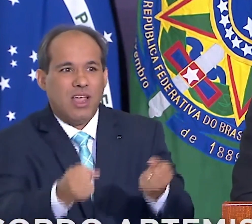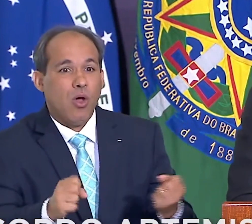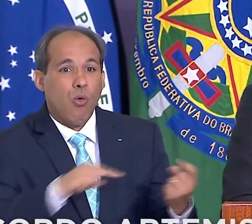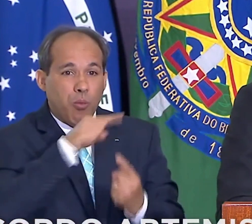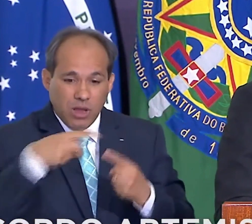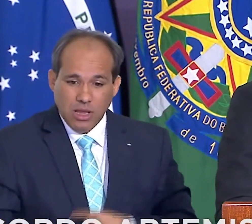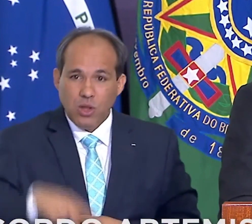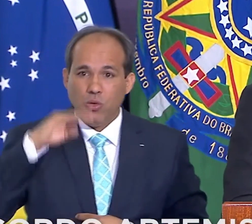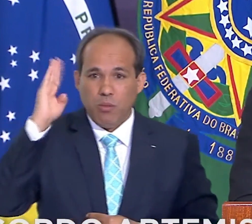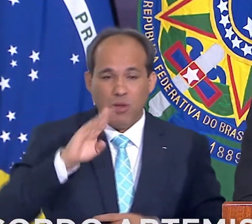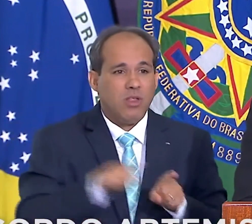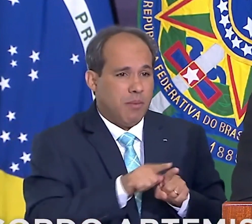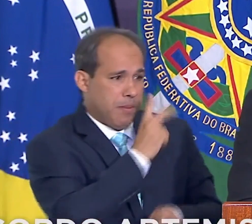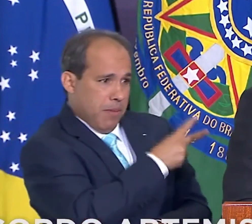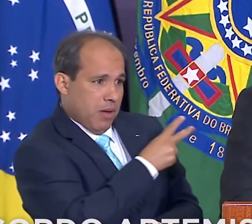Marcos Pontes,